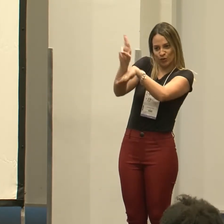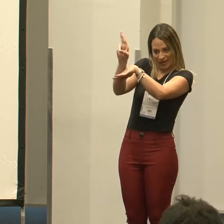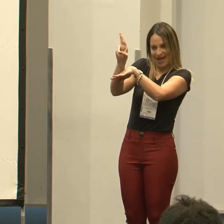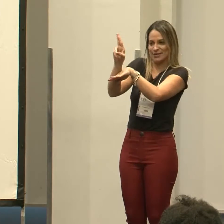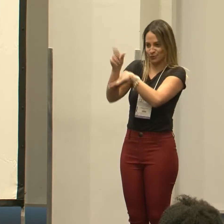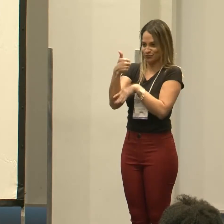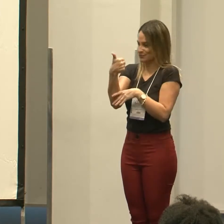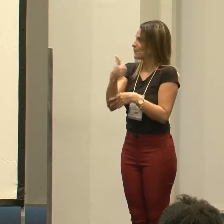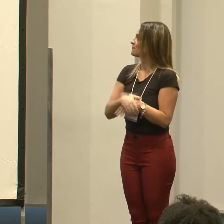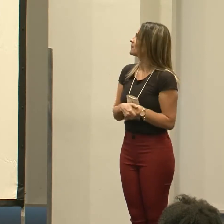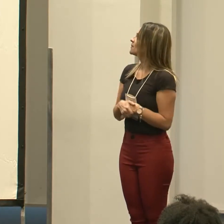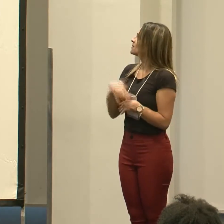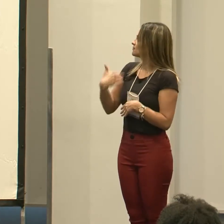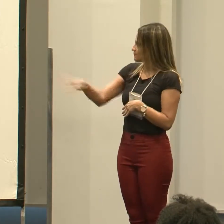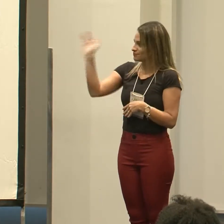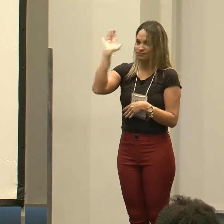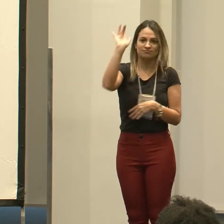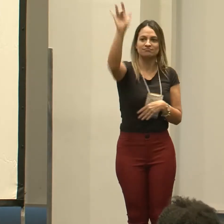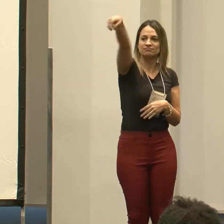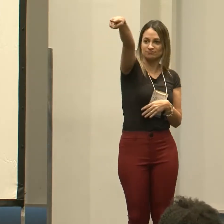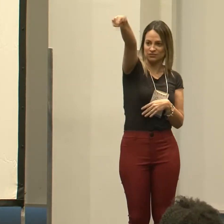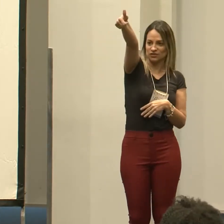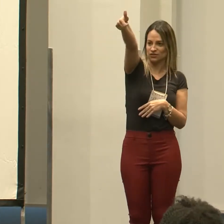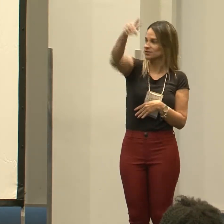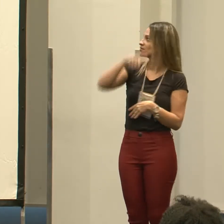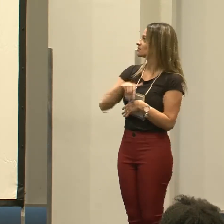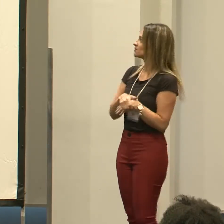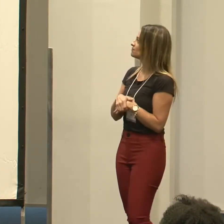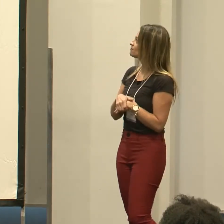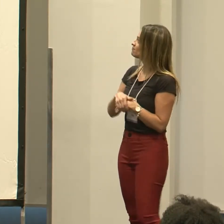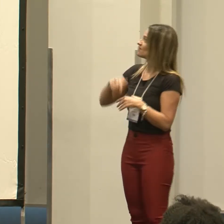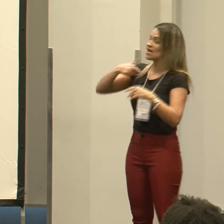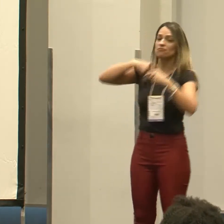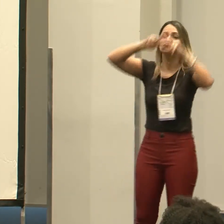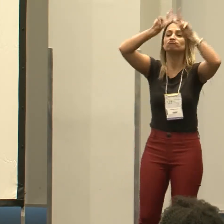Defendi minha pesquisa de mestrado já e agora sigo com ela para o doutorado.